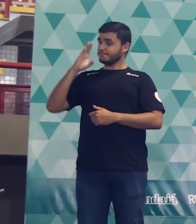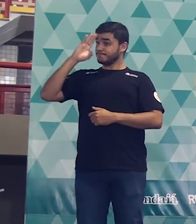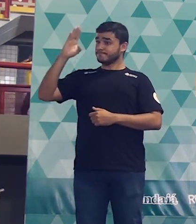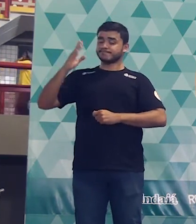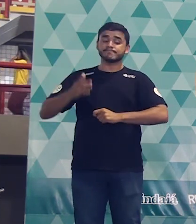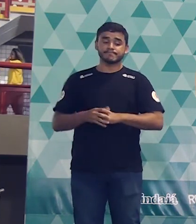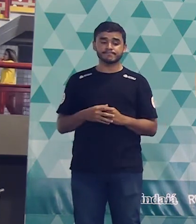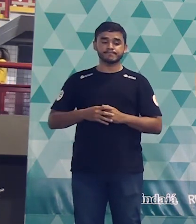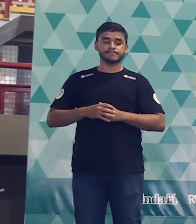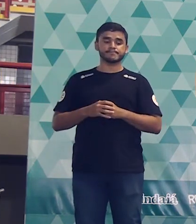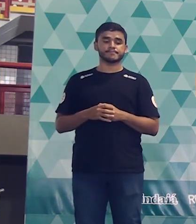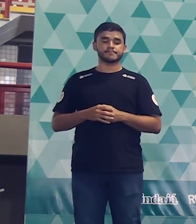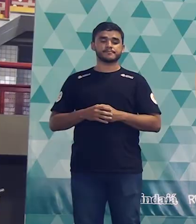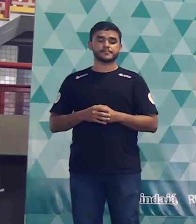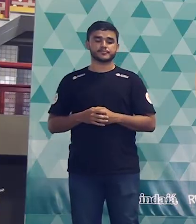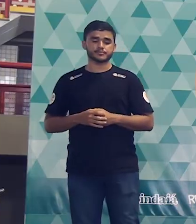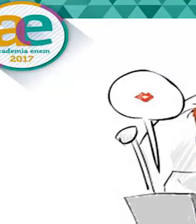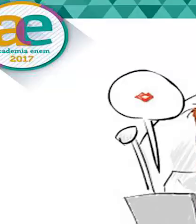inferir aí, ó?